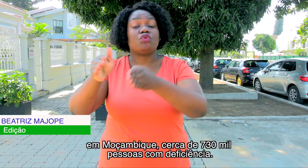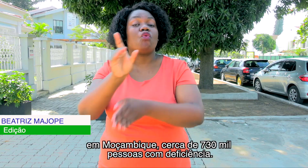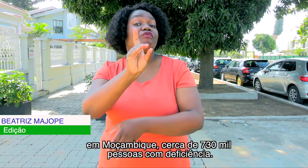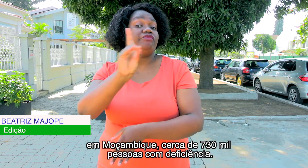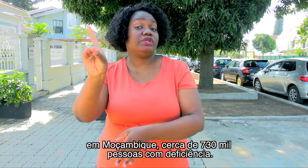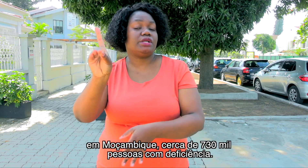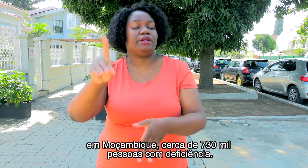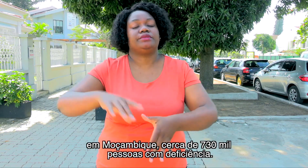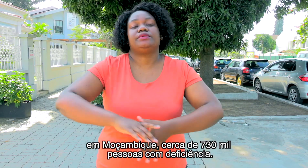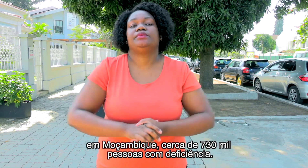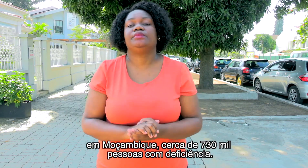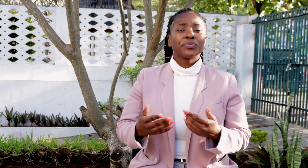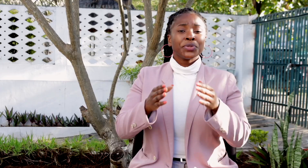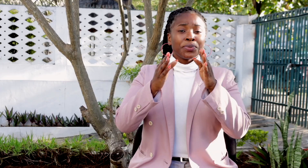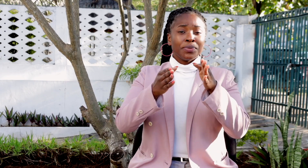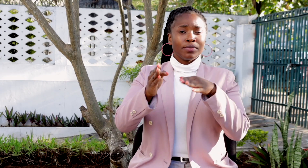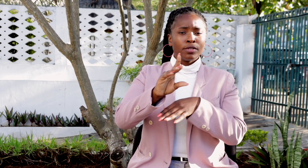deficiência.